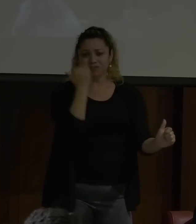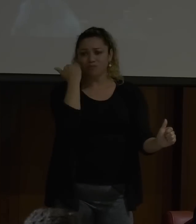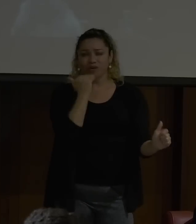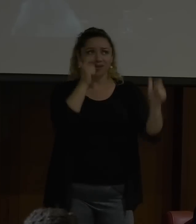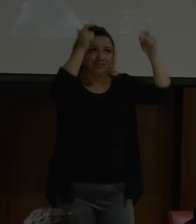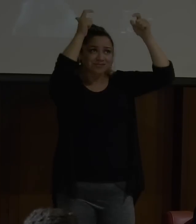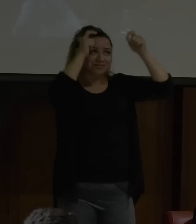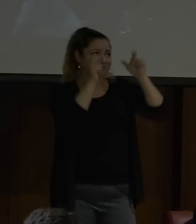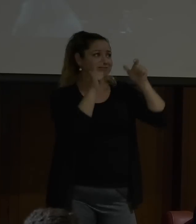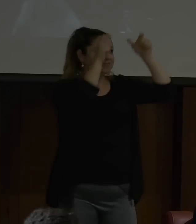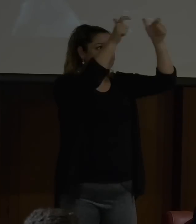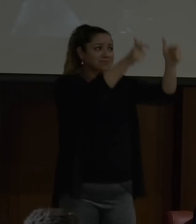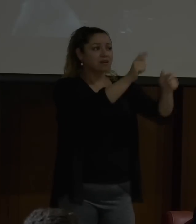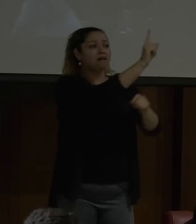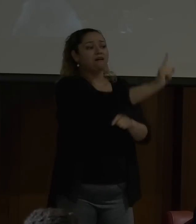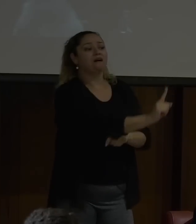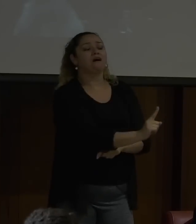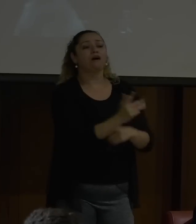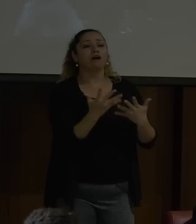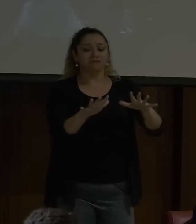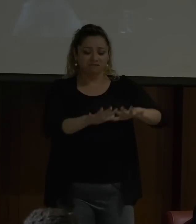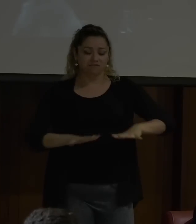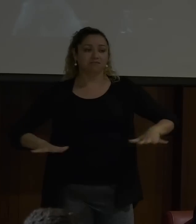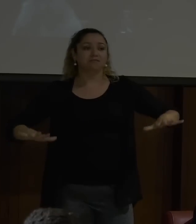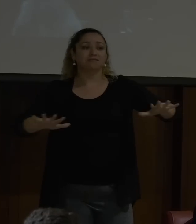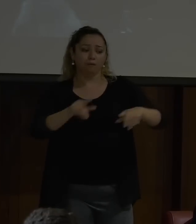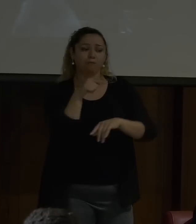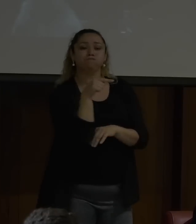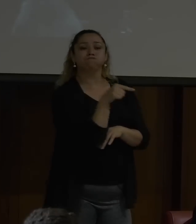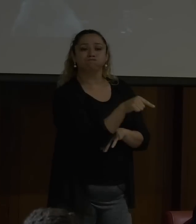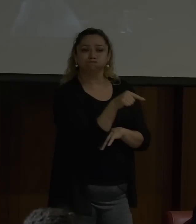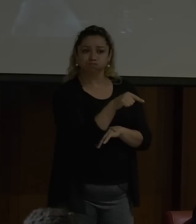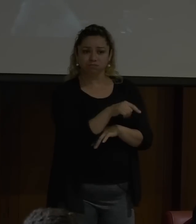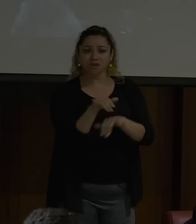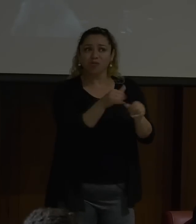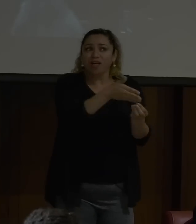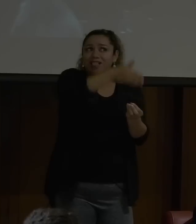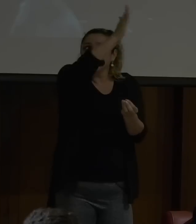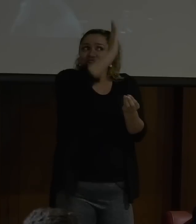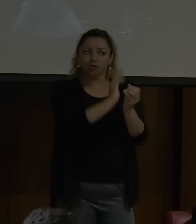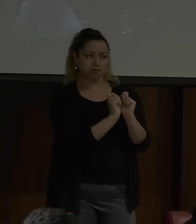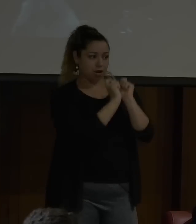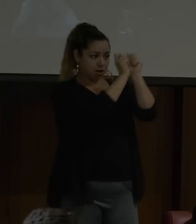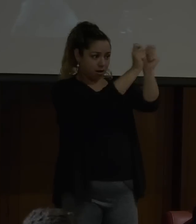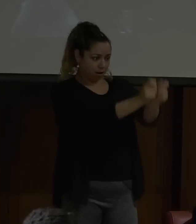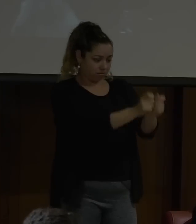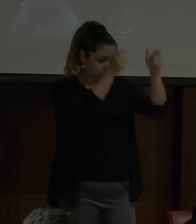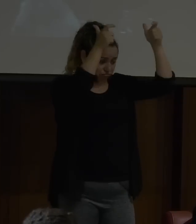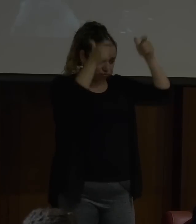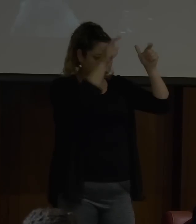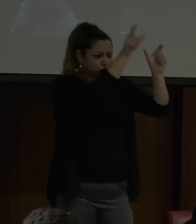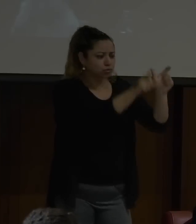lo bello, aquí está el Magdalena. Y si tiene su corona de reina, lo